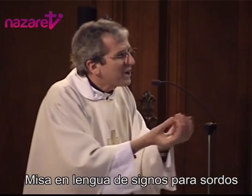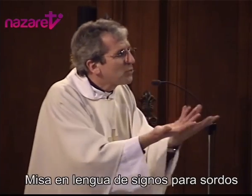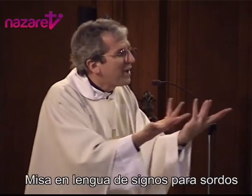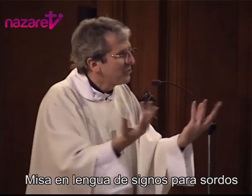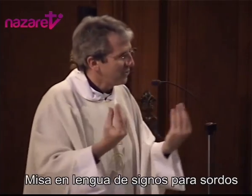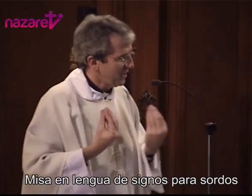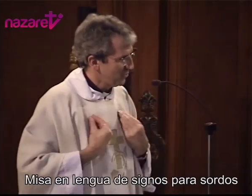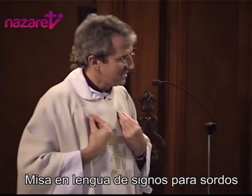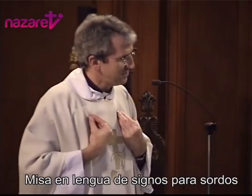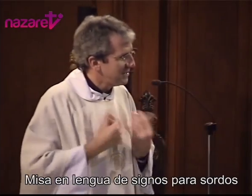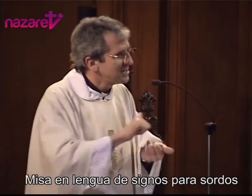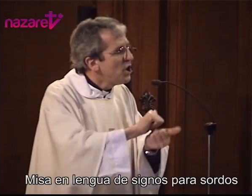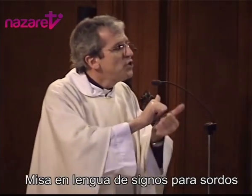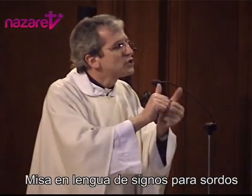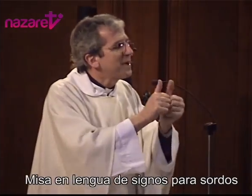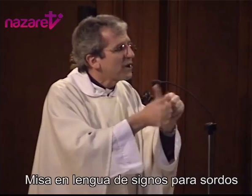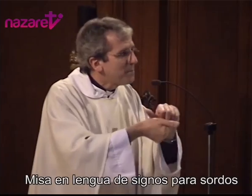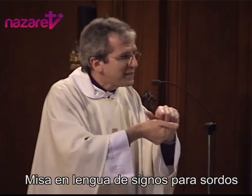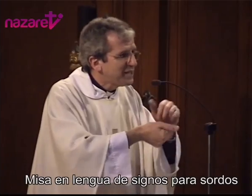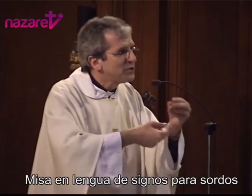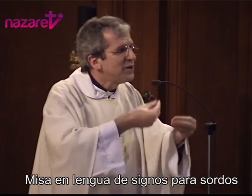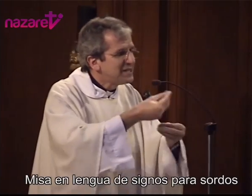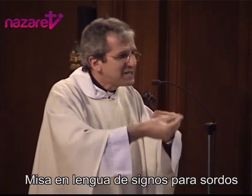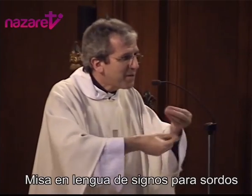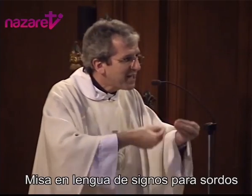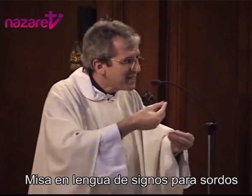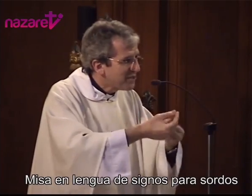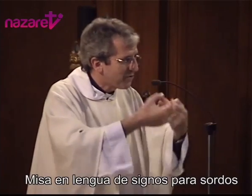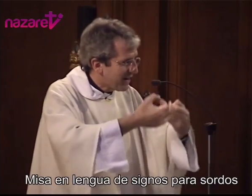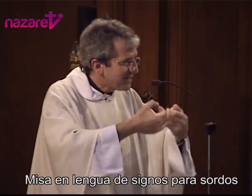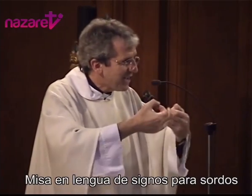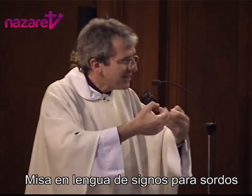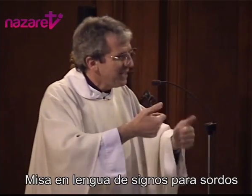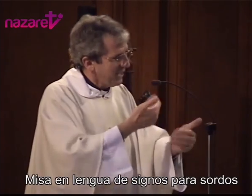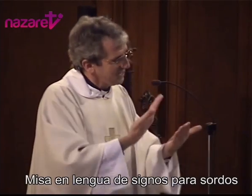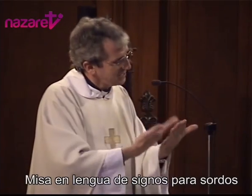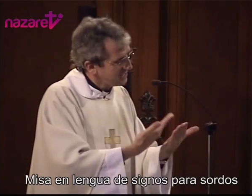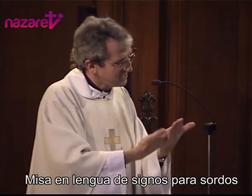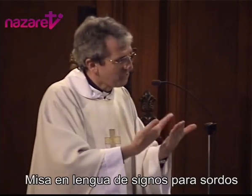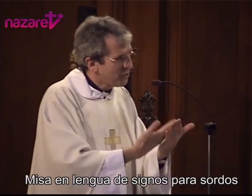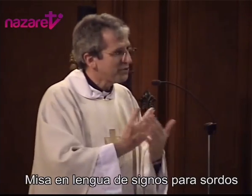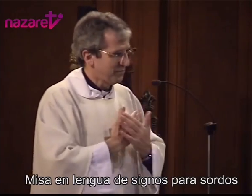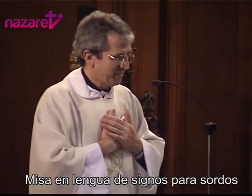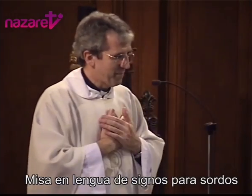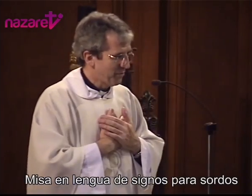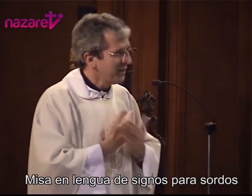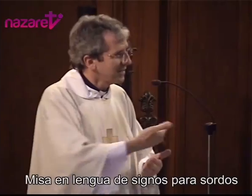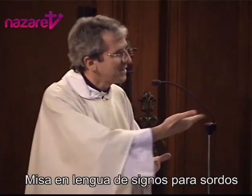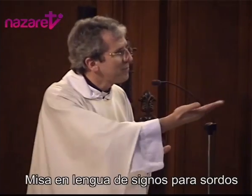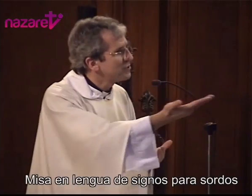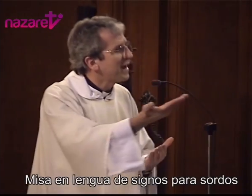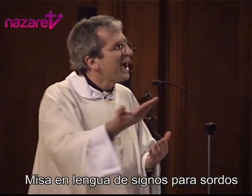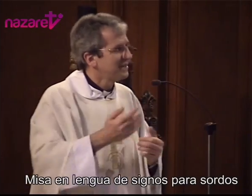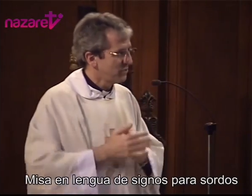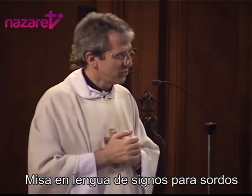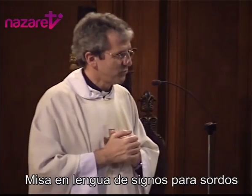vaya actuando en nuestras vidas, nos vaya convirtiendo, se vaya haciendo realidad ese testimonio de amor que